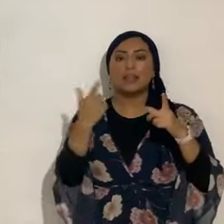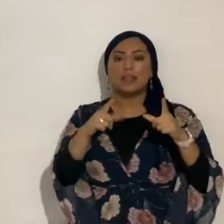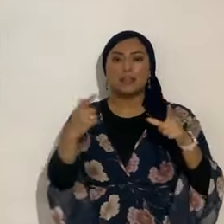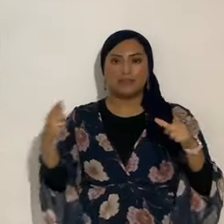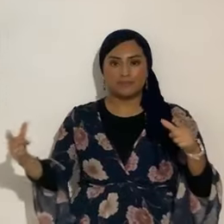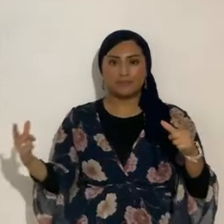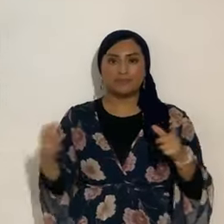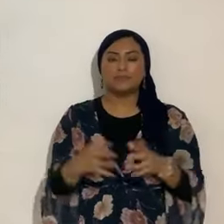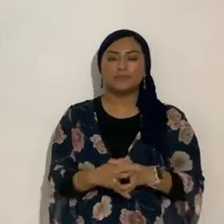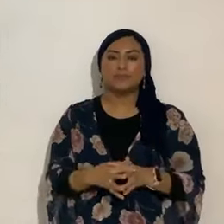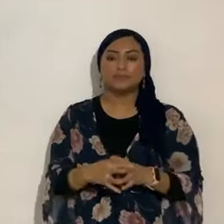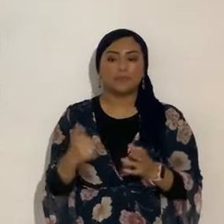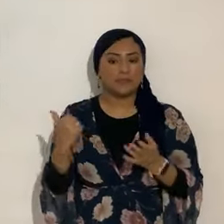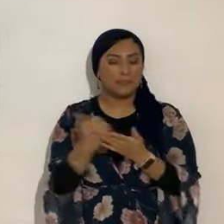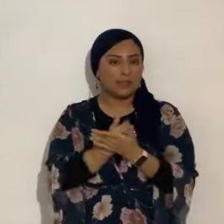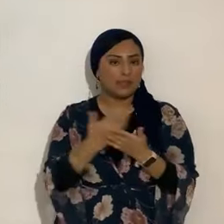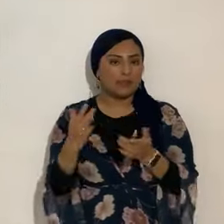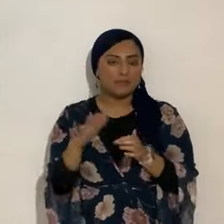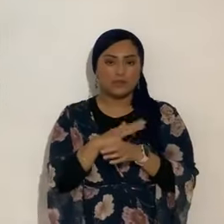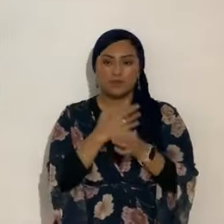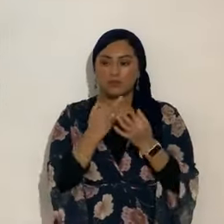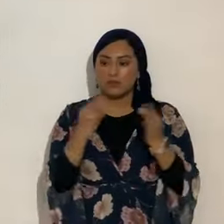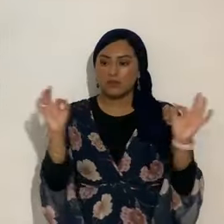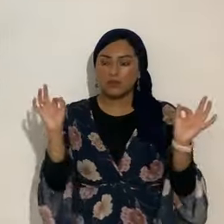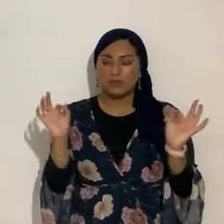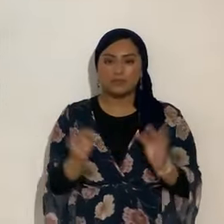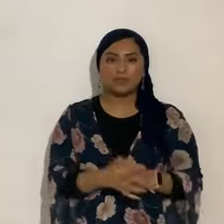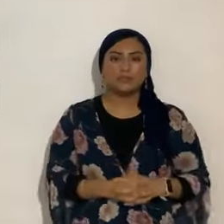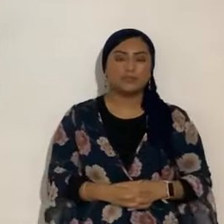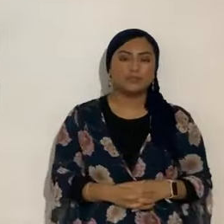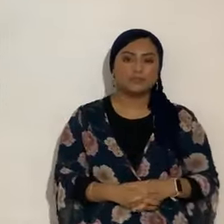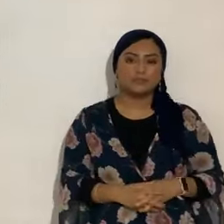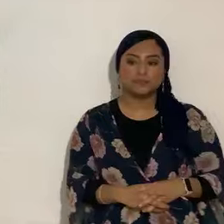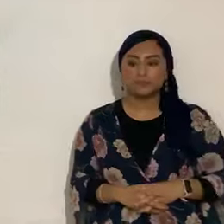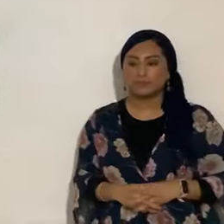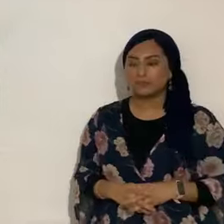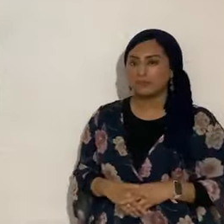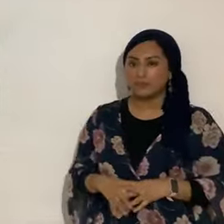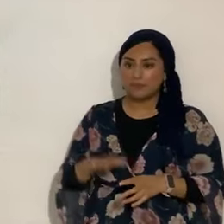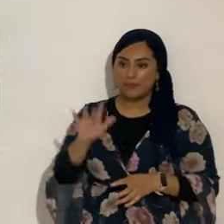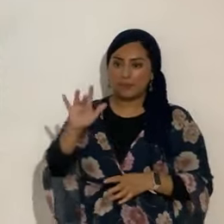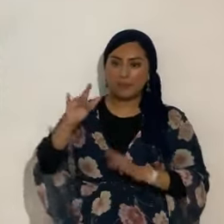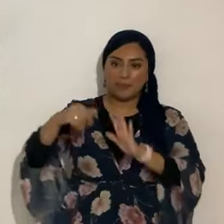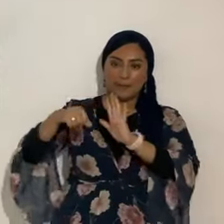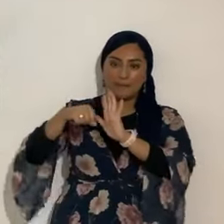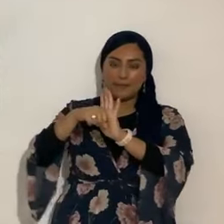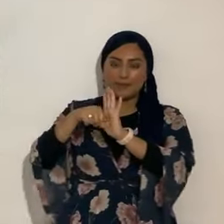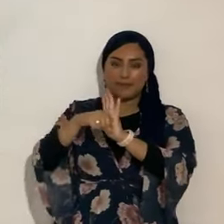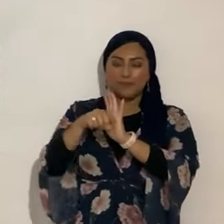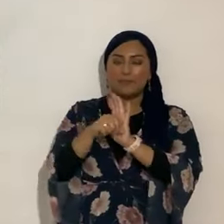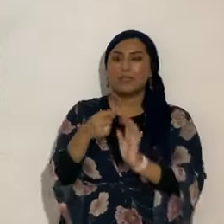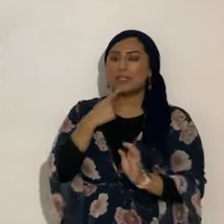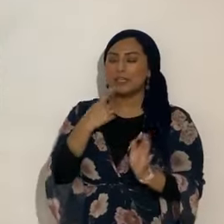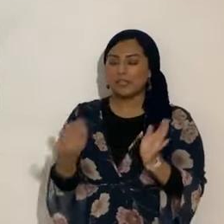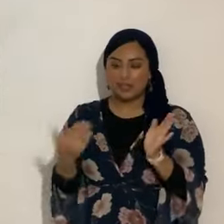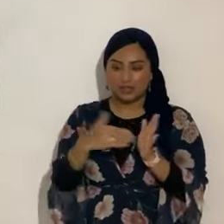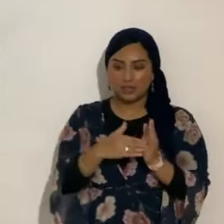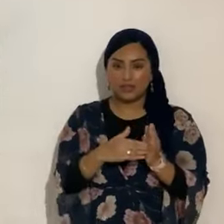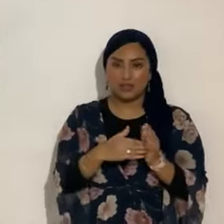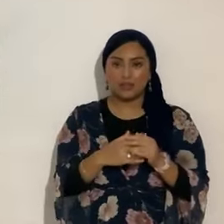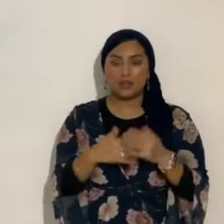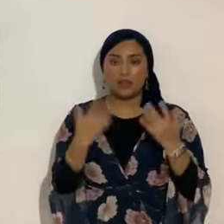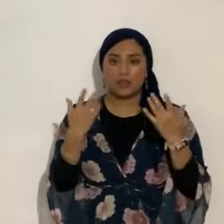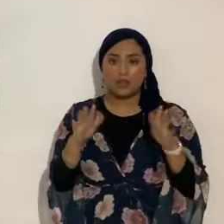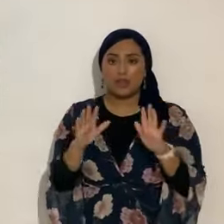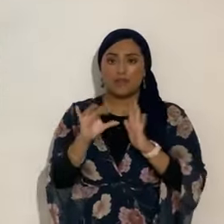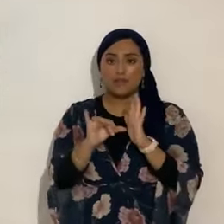¿de acuerdo? Y todo el material es absolutamente gratis. Denle link a la campanita, repito, ¿sí? Y después de que